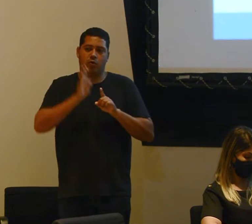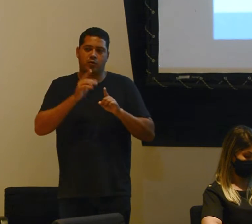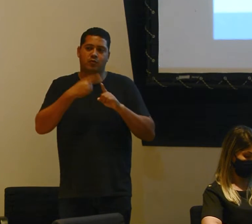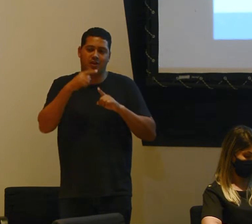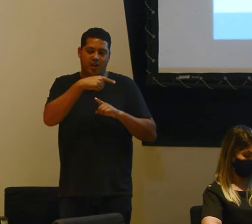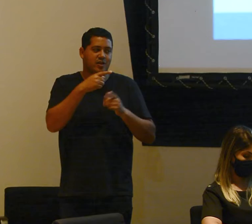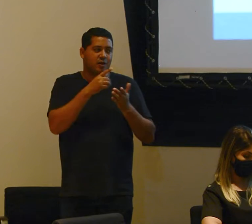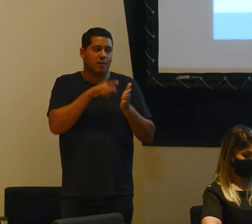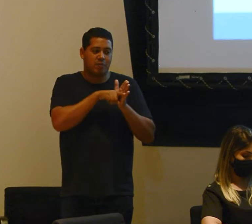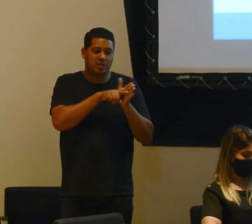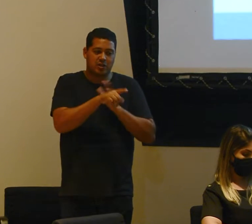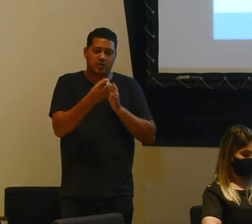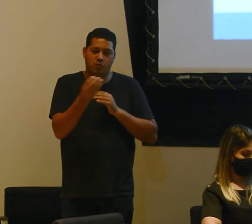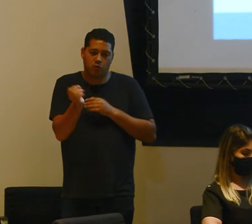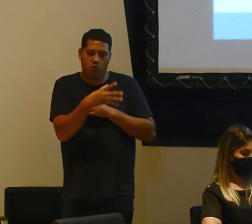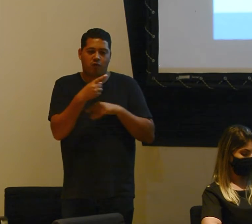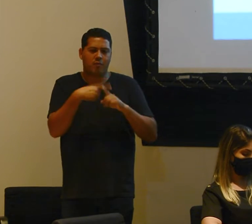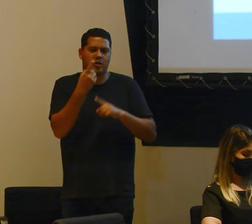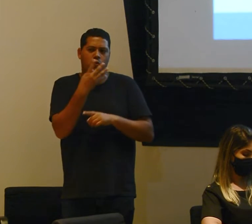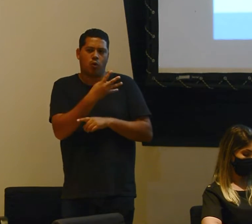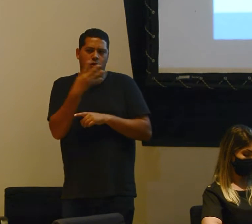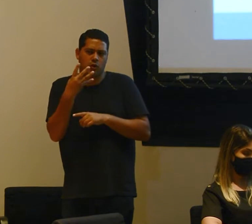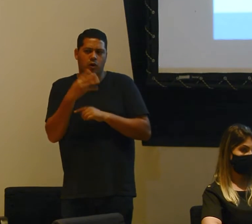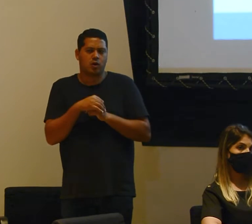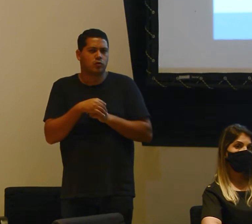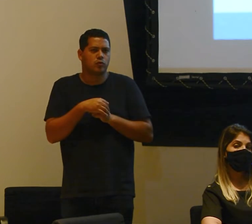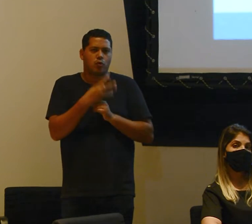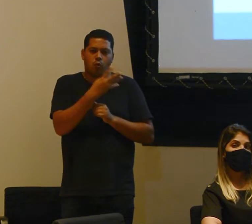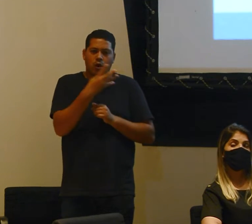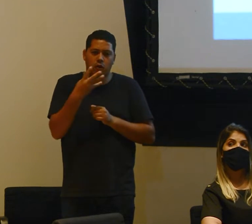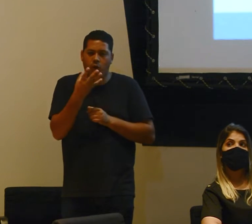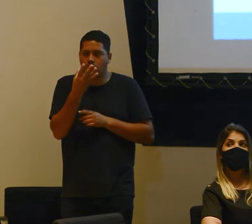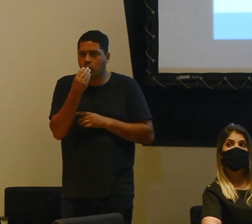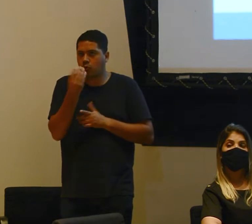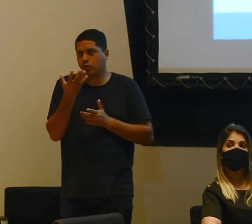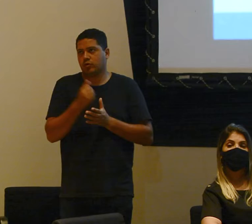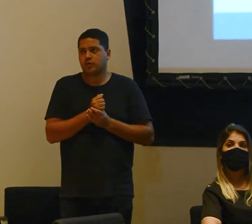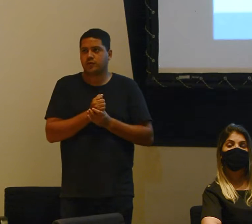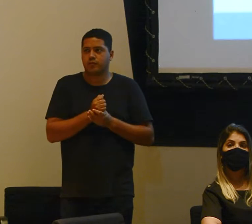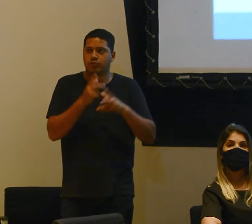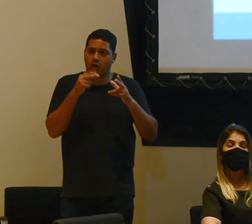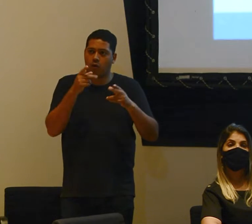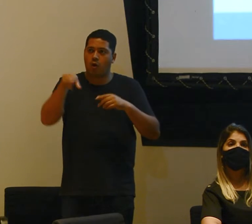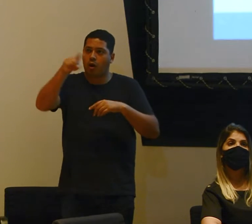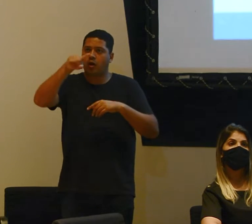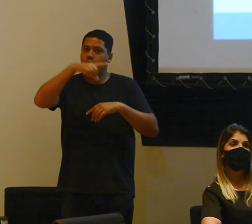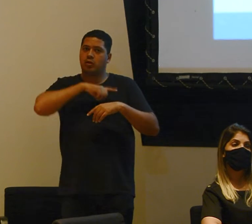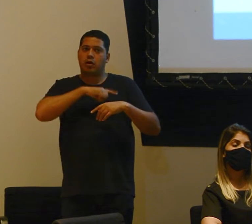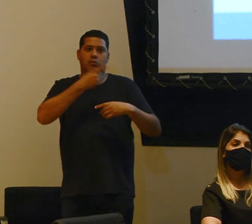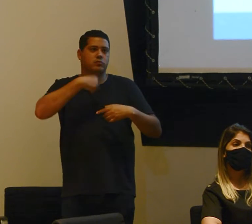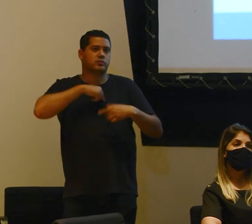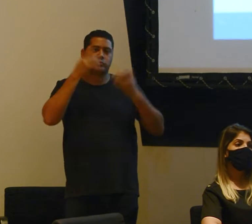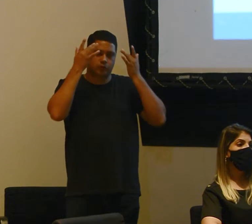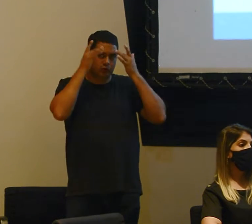recente. Mas pensa, 44 gente, é muito pouco, gente. É como se aqui tivesse e a gente às vezes não sabe, né? Então